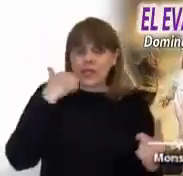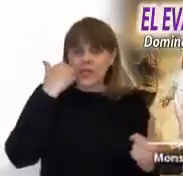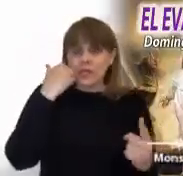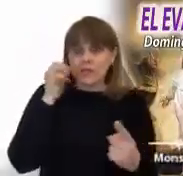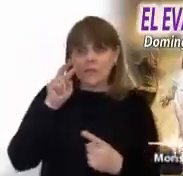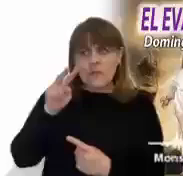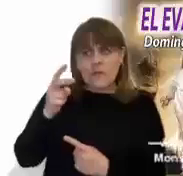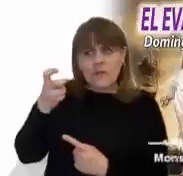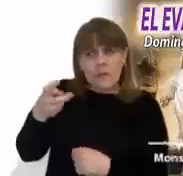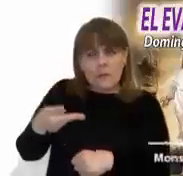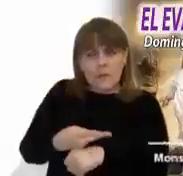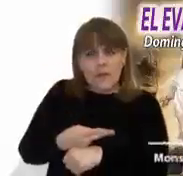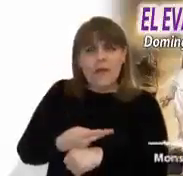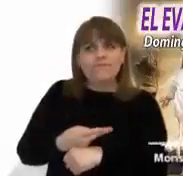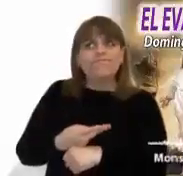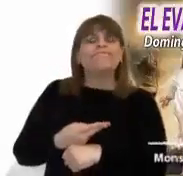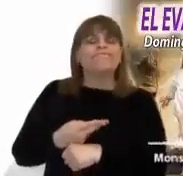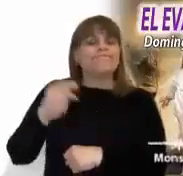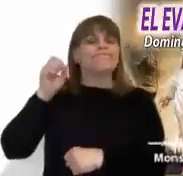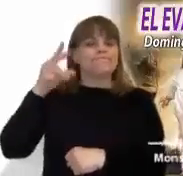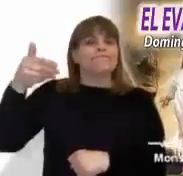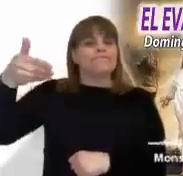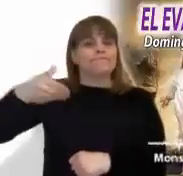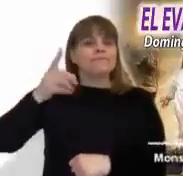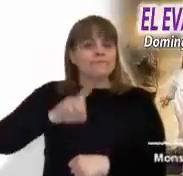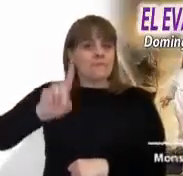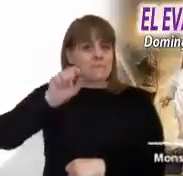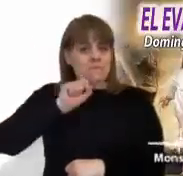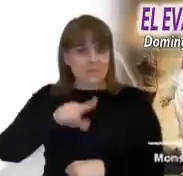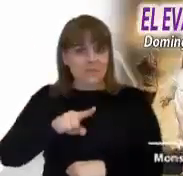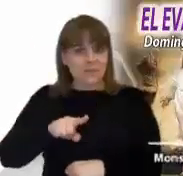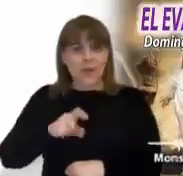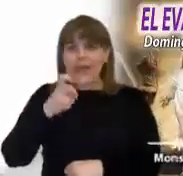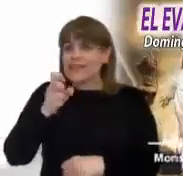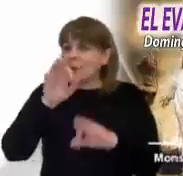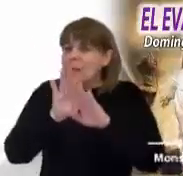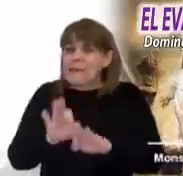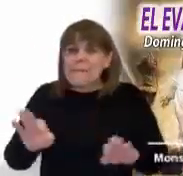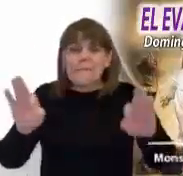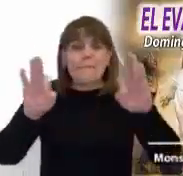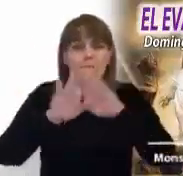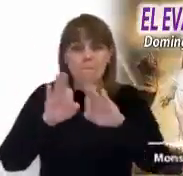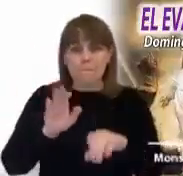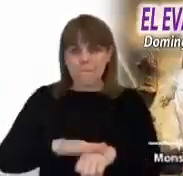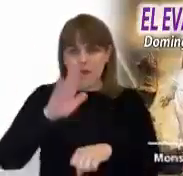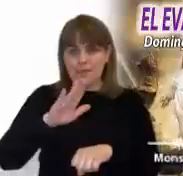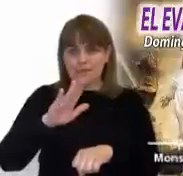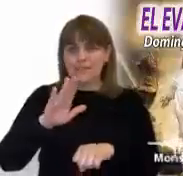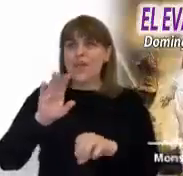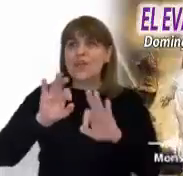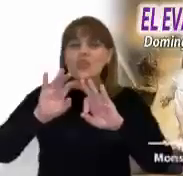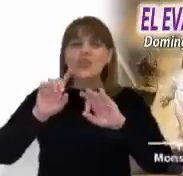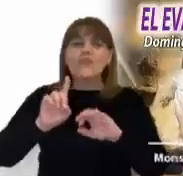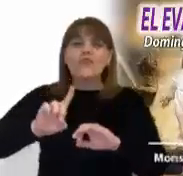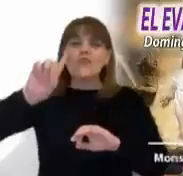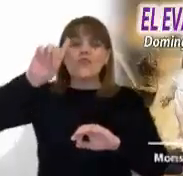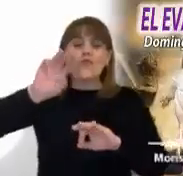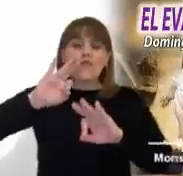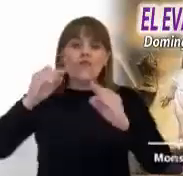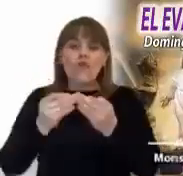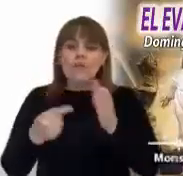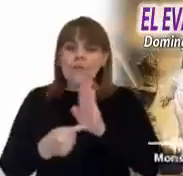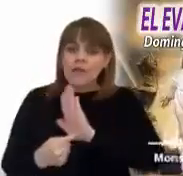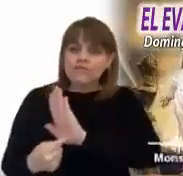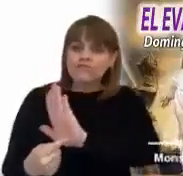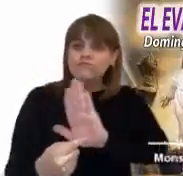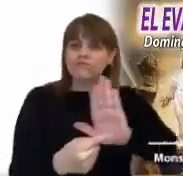a esta escena. Podríamos decir que es el tema central de esta teofanía o manifestación de Dios.